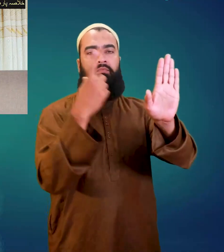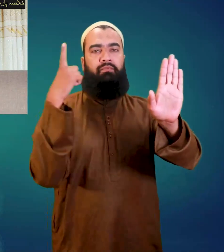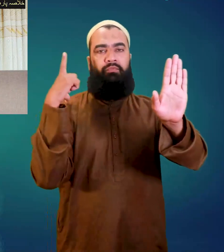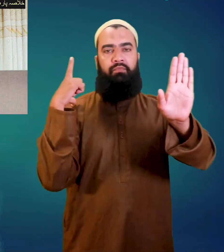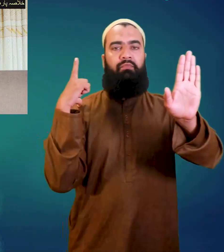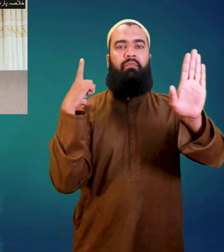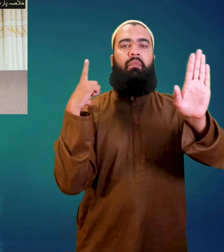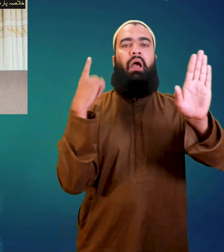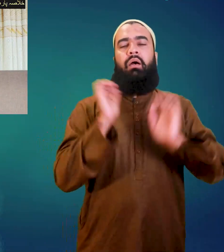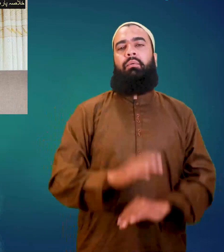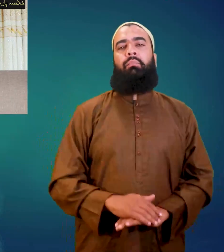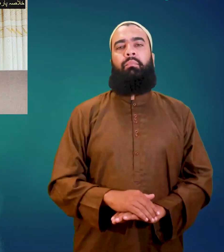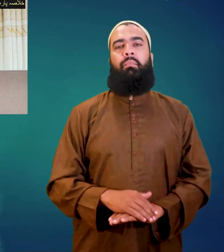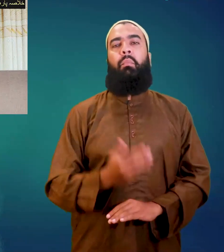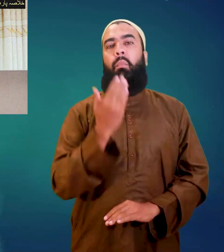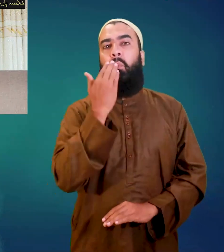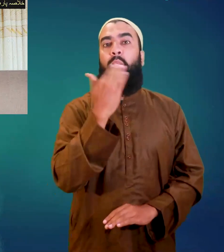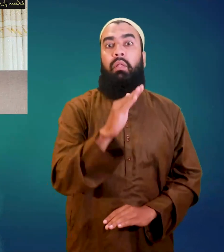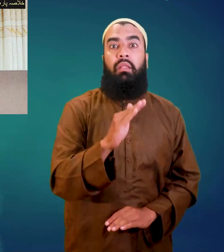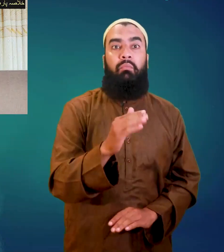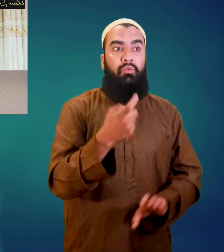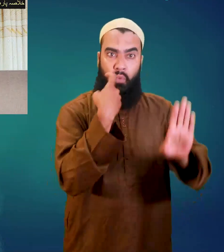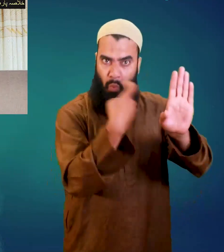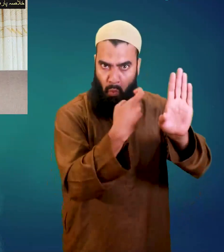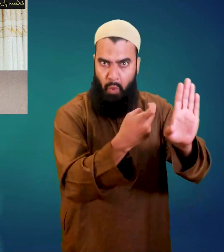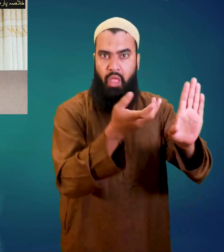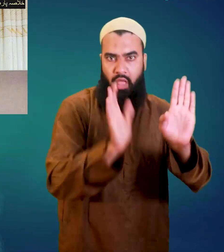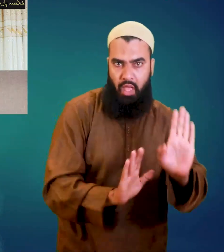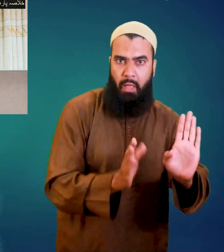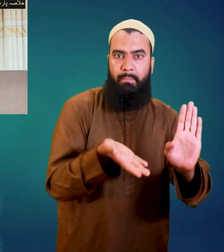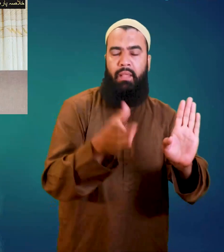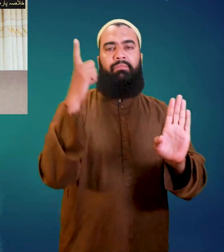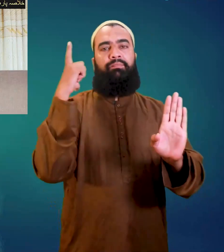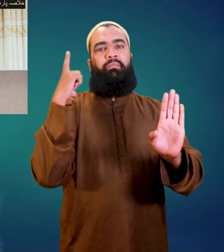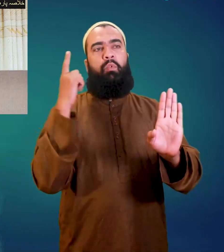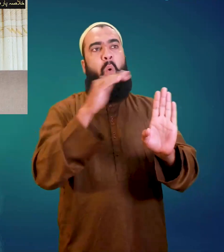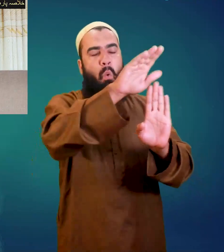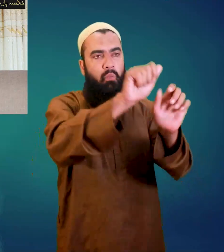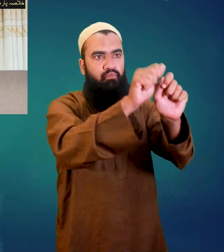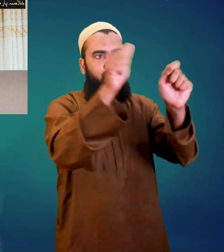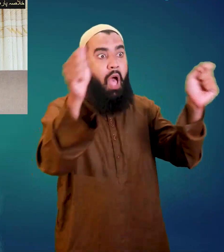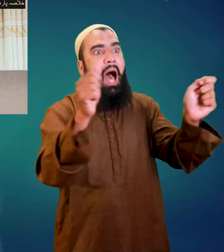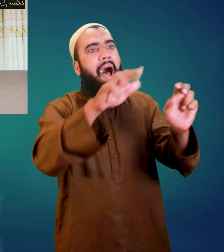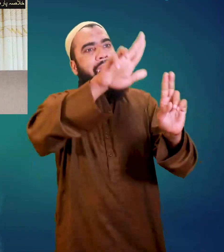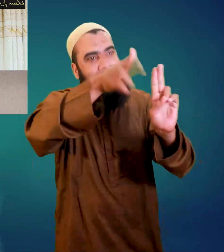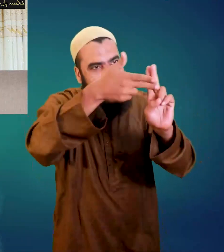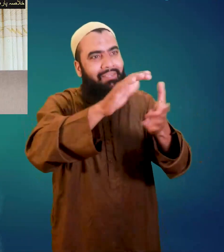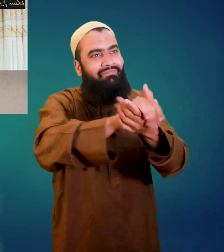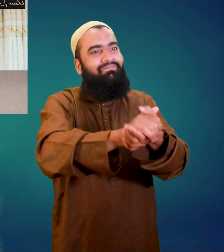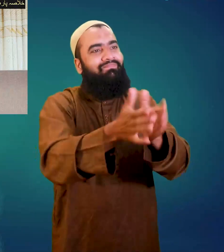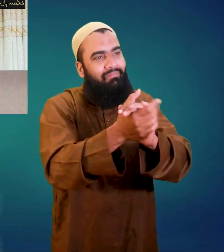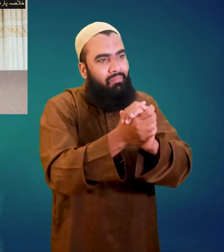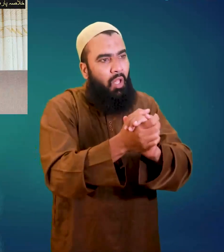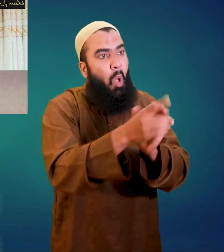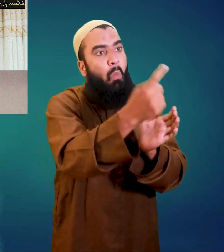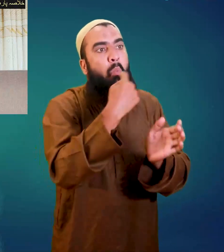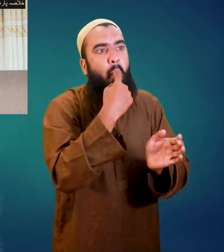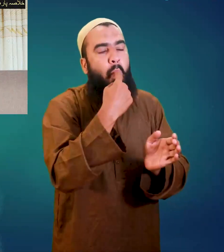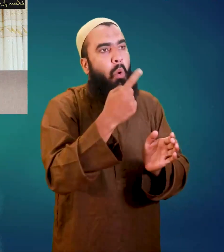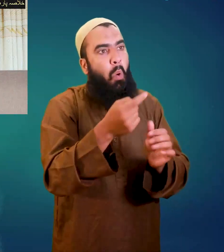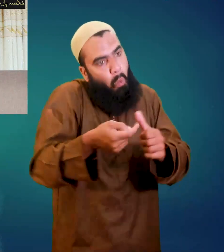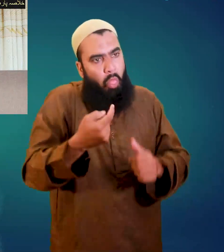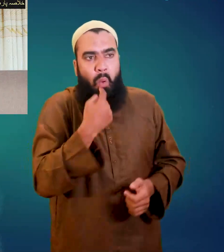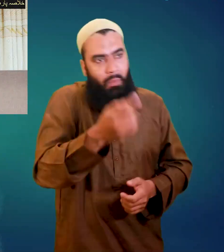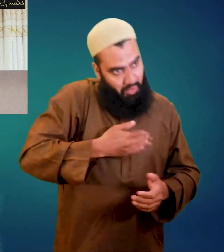سے اجازت لے لو۔ اگلی ہدایت وتسلموا علی اہلہا، اور اہل خانہ پر